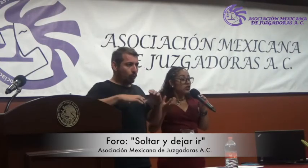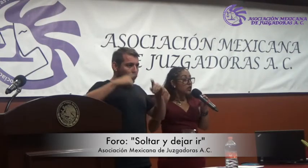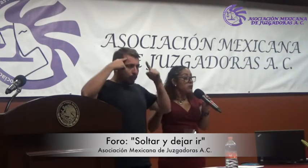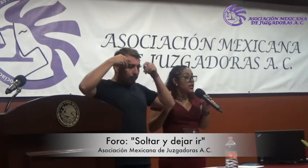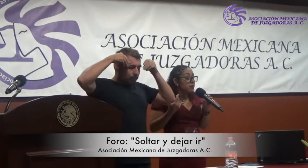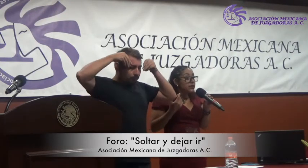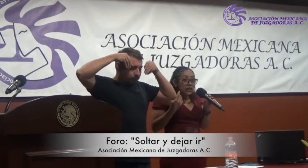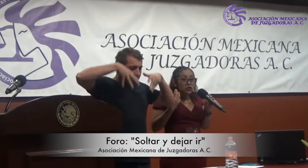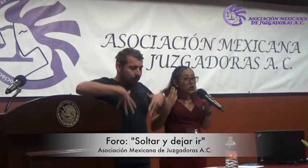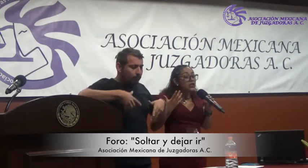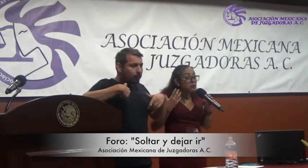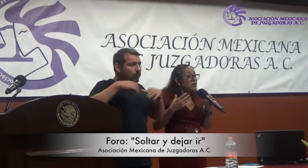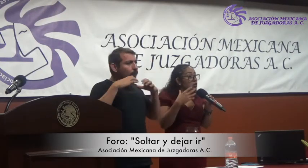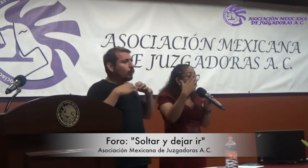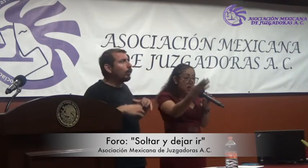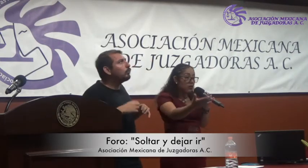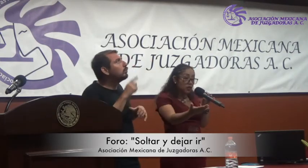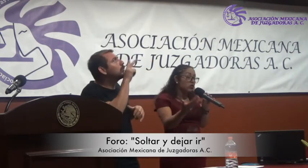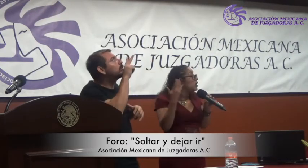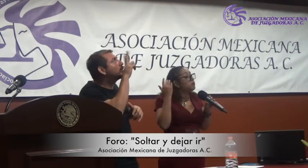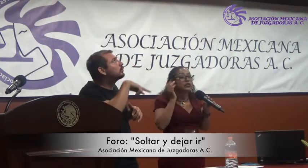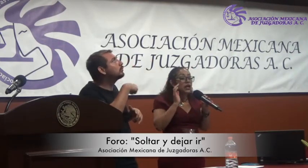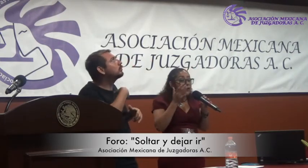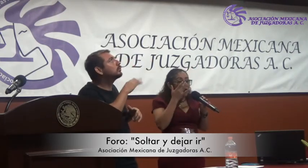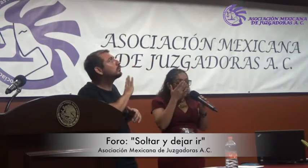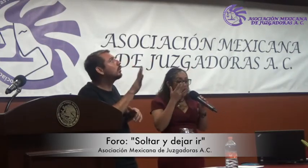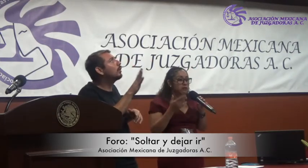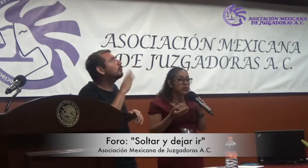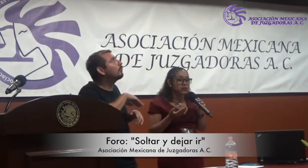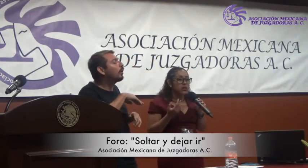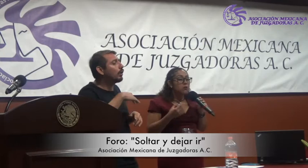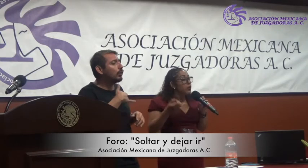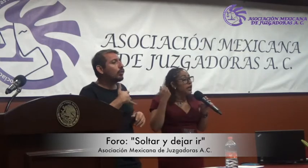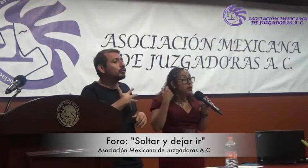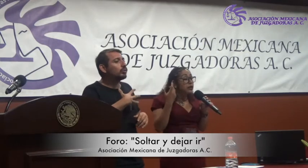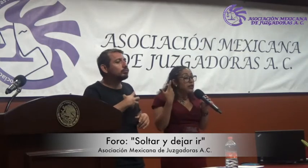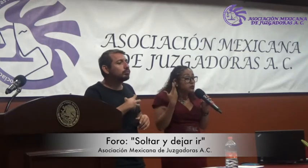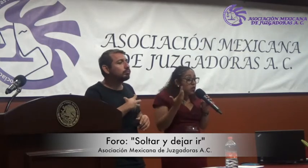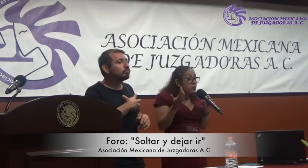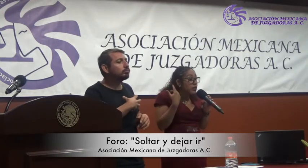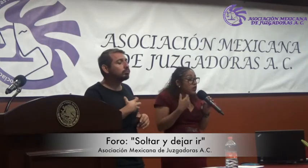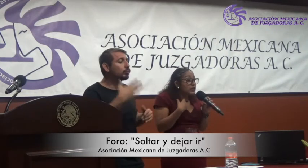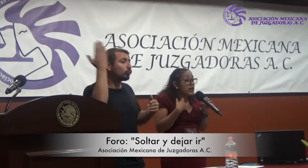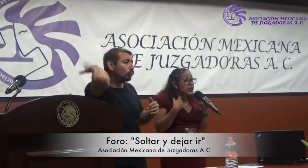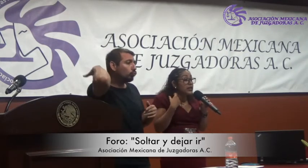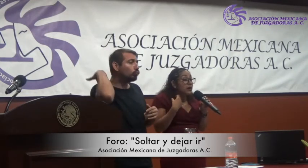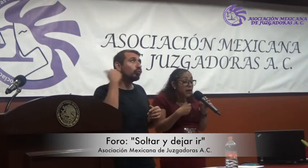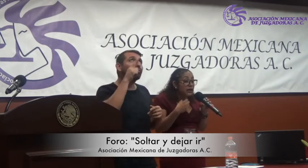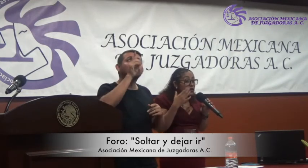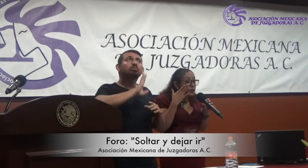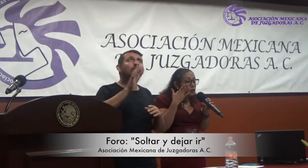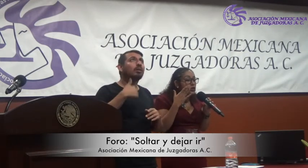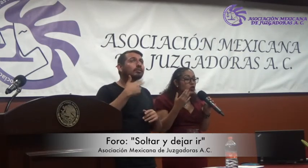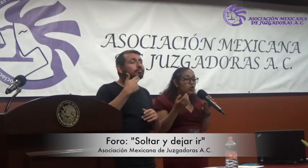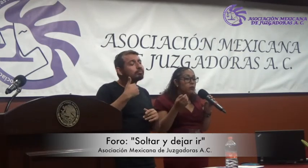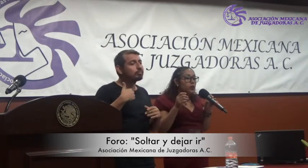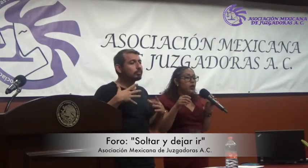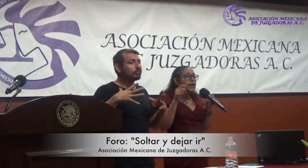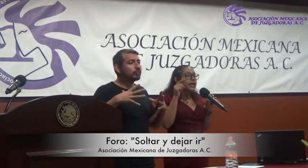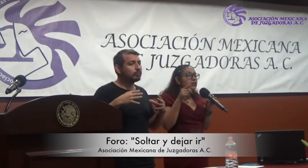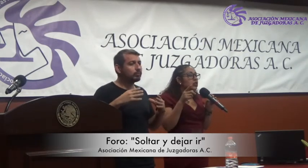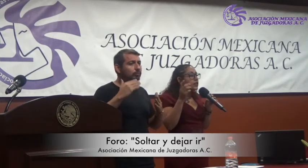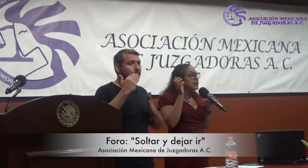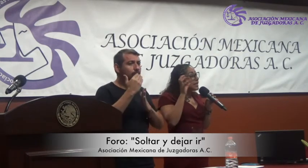y eso termina pasando y esa persona al cabo de un tiempo se va a enfermar porque la mente es muy poderosa y trabaja sobre nuestro